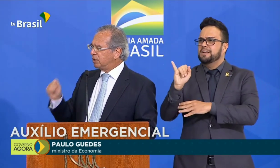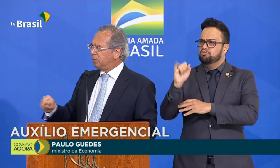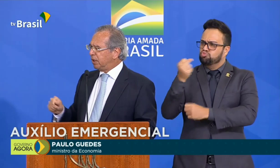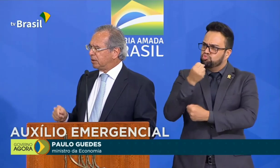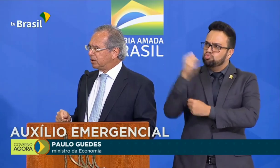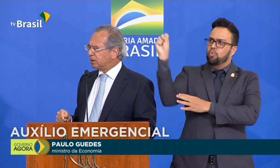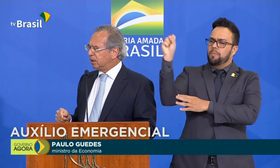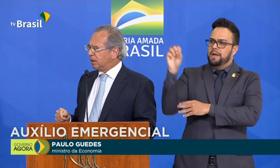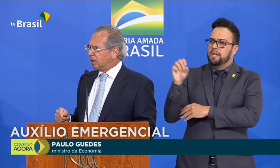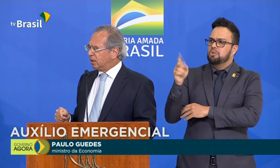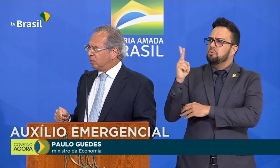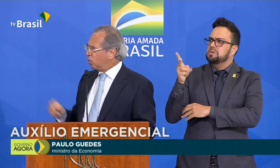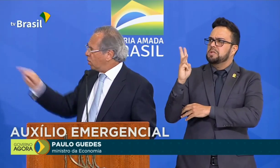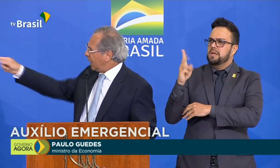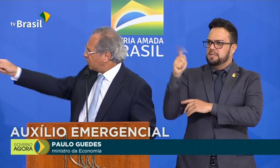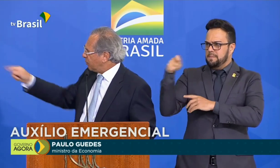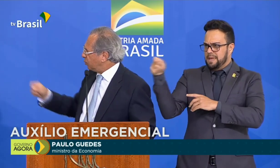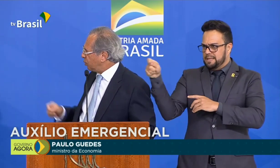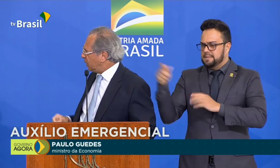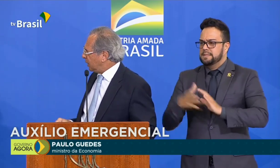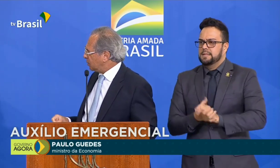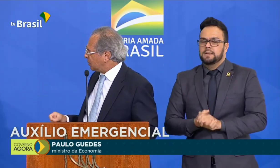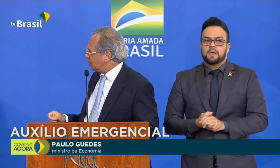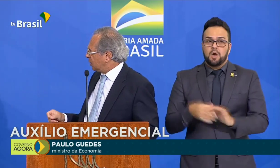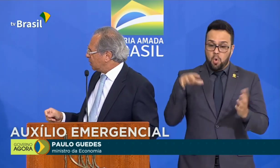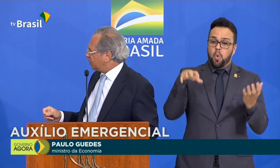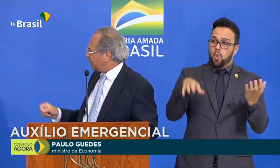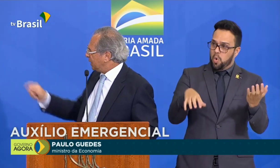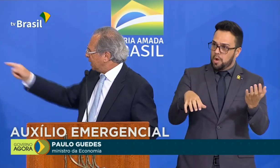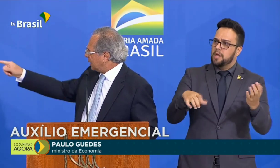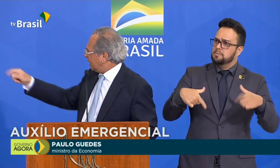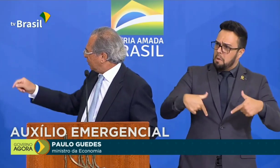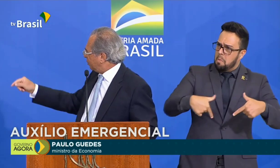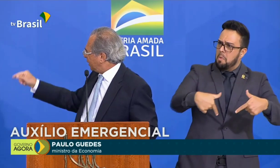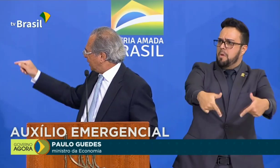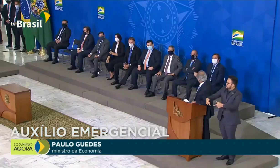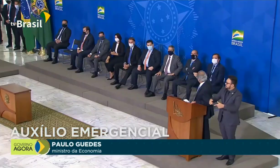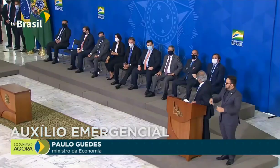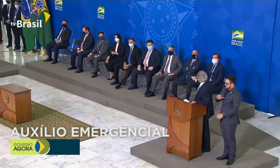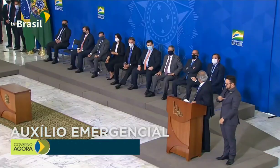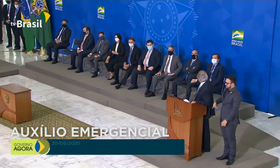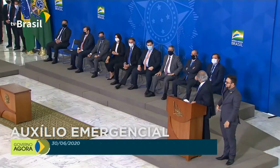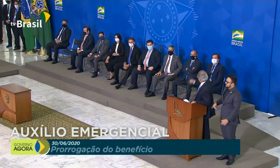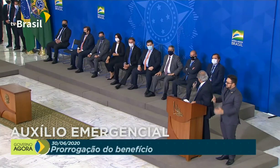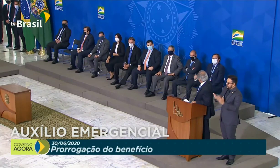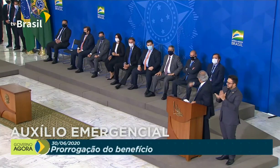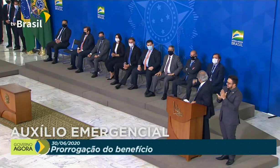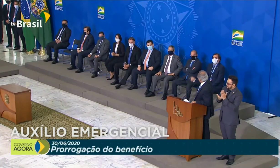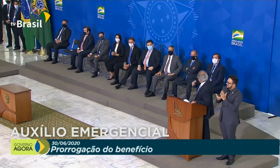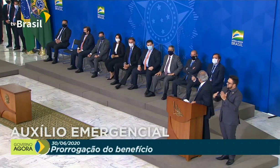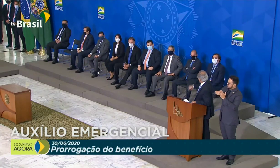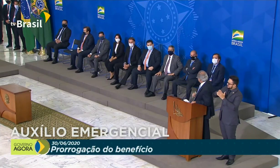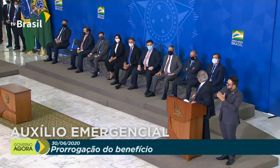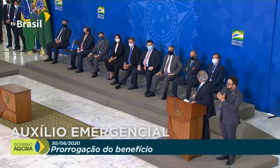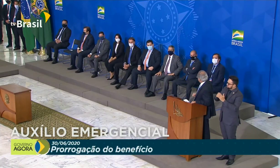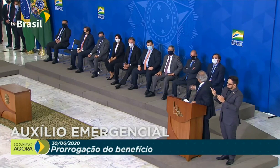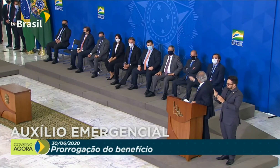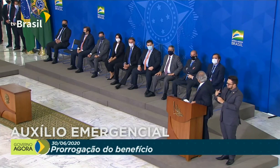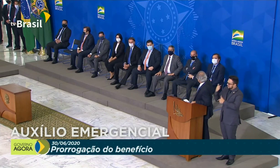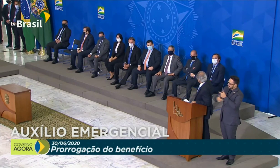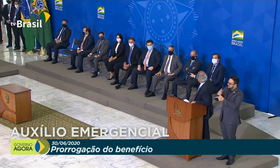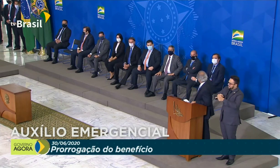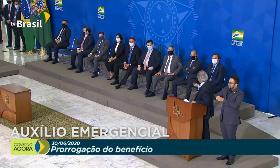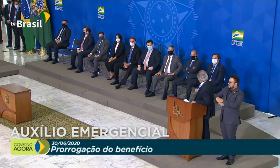2 ou 3 meses, o Congresso está funcionando. O presidente da Câmara, o presidente do Senado estão trabalhando de manhã, de tarde e de noite.